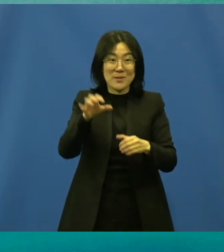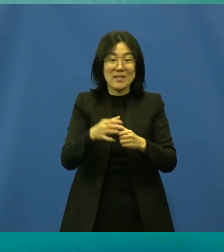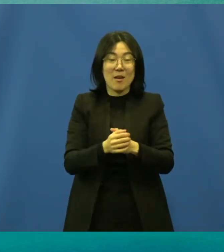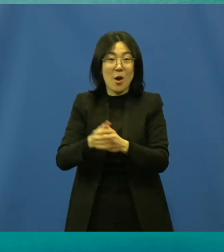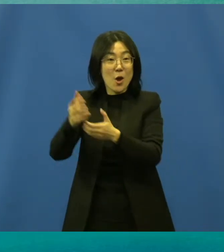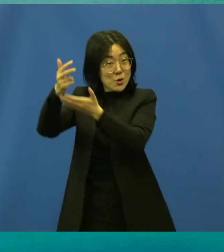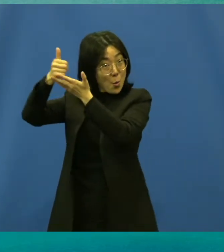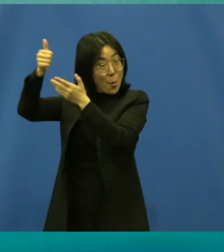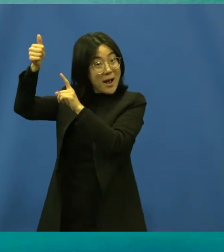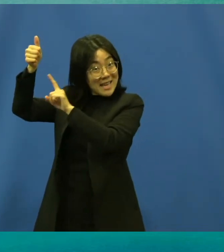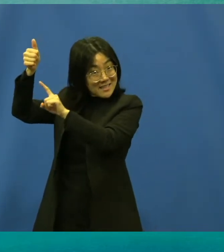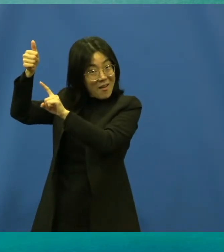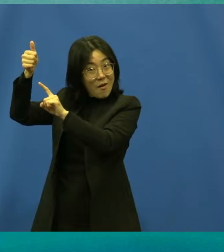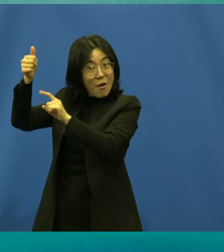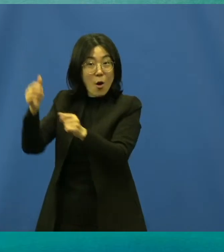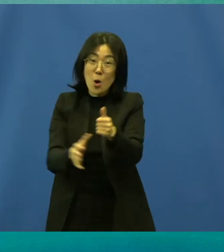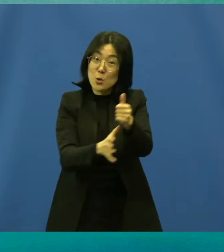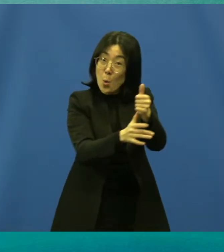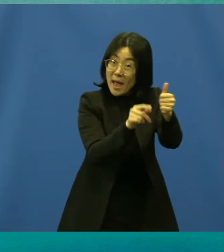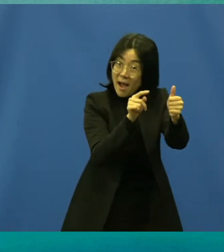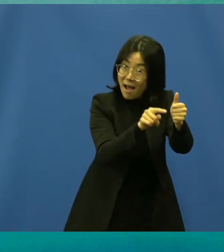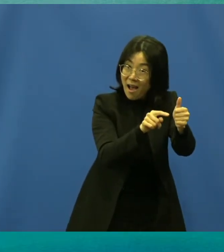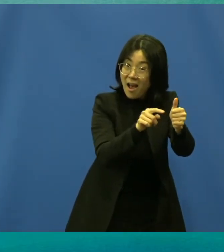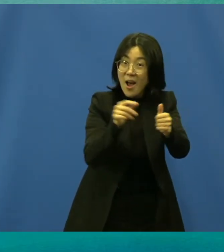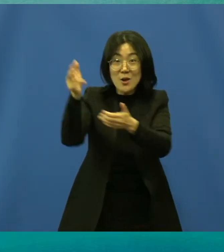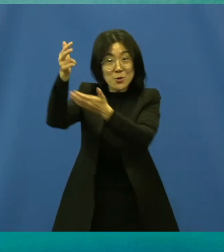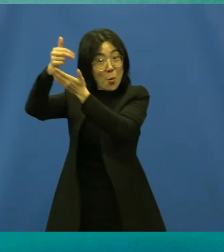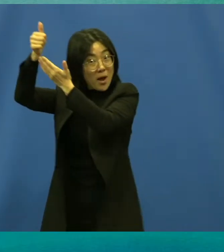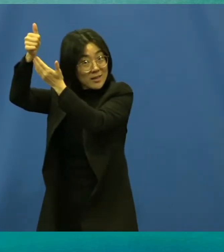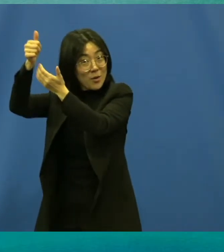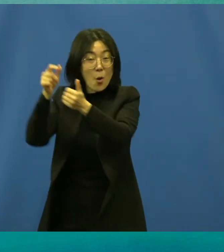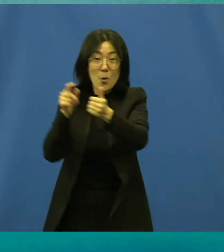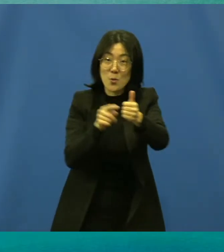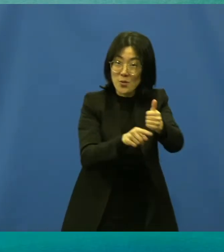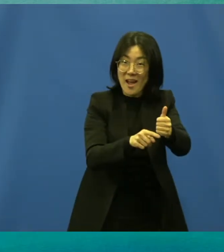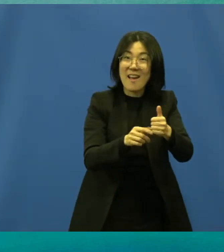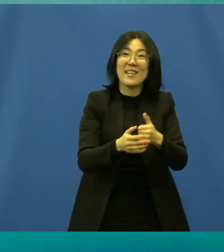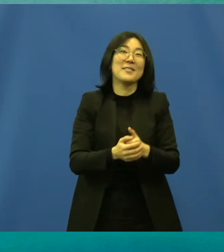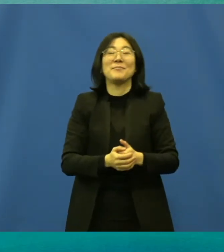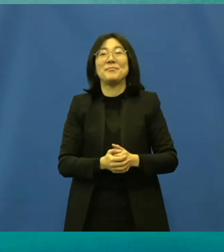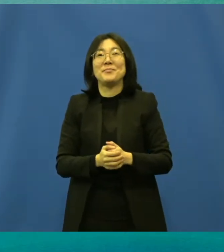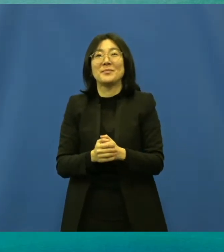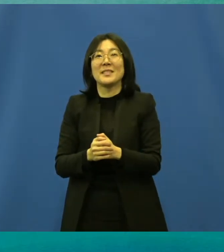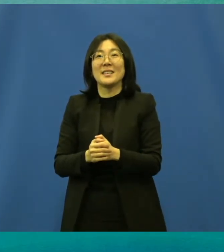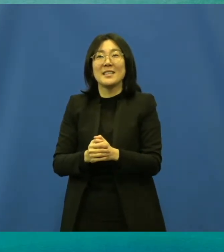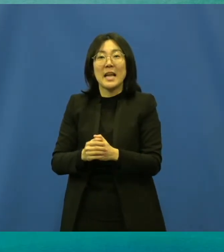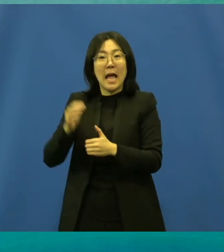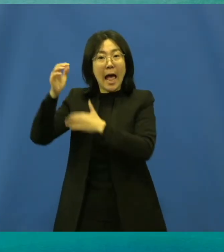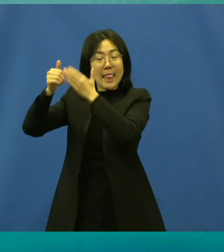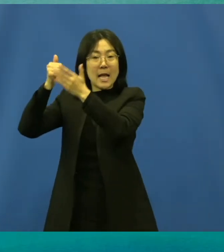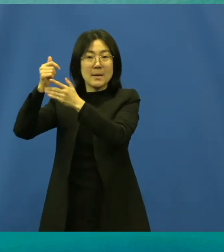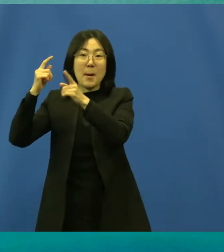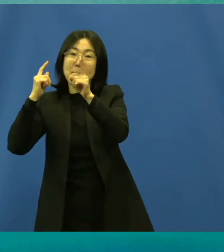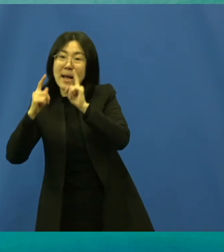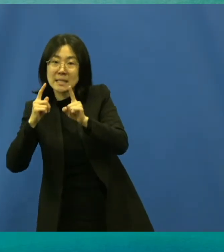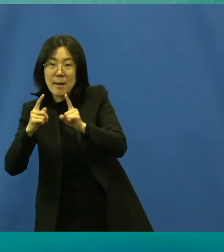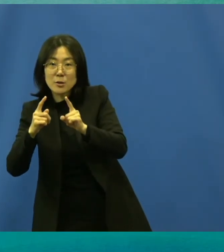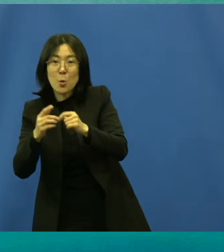여호와께서, 요나가. 그런데 이게 어거지입니다. 하나님은 말씀하시고